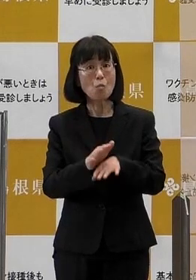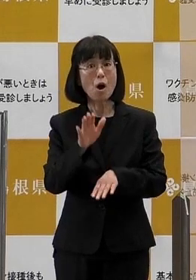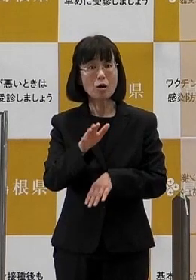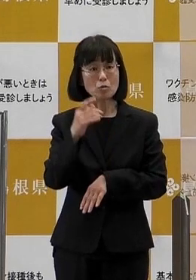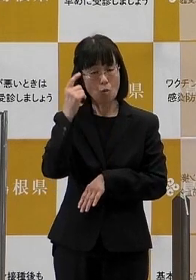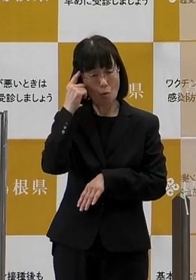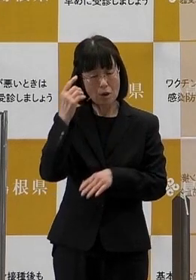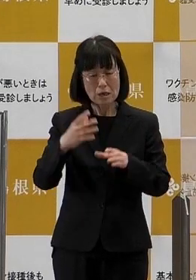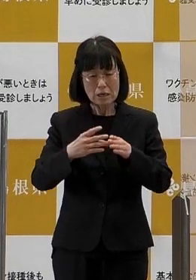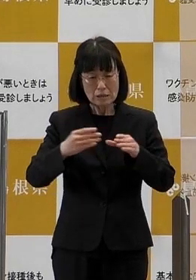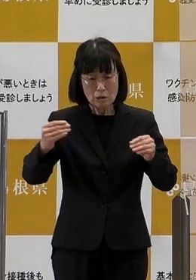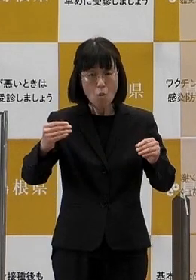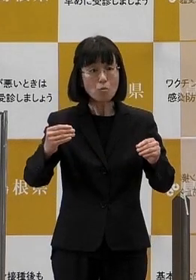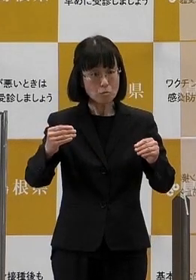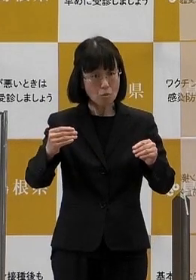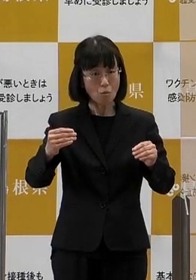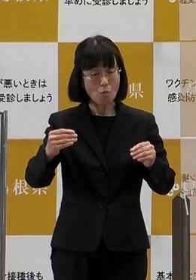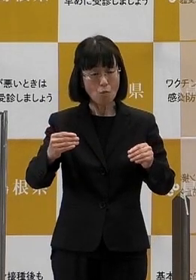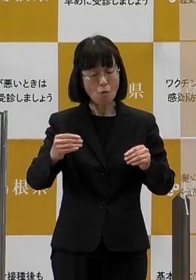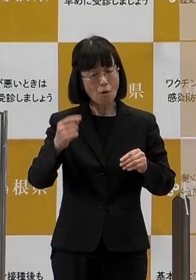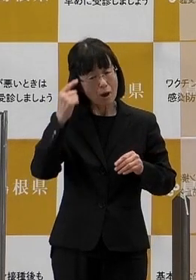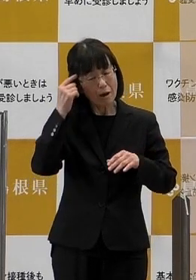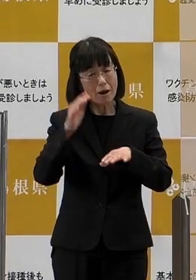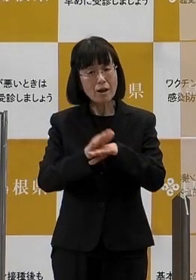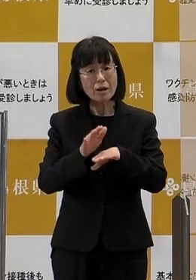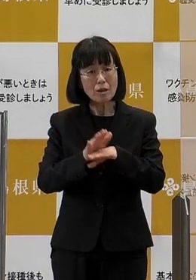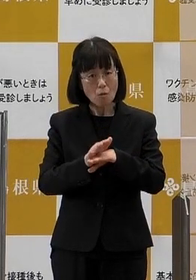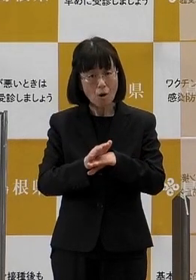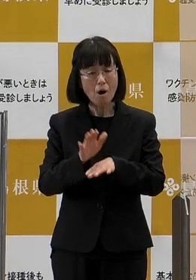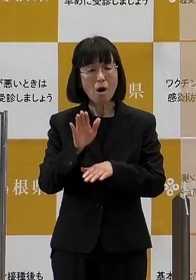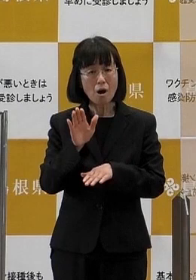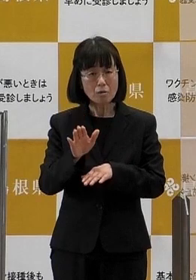日本全体はね、はっきり申し上げて、